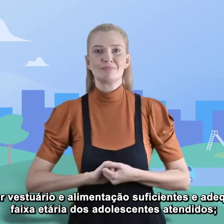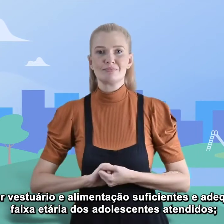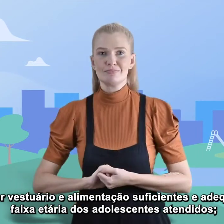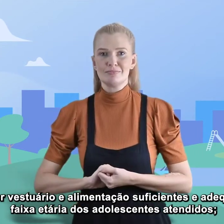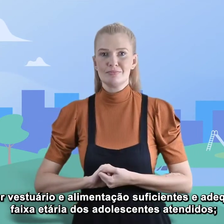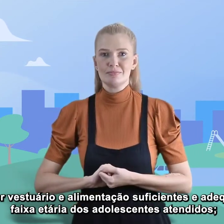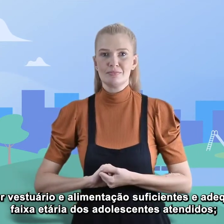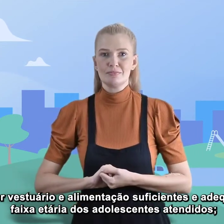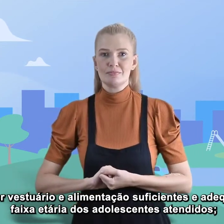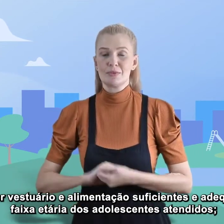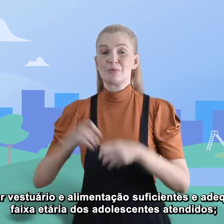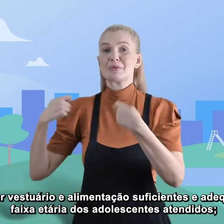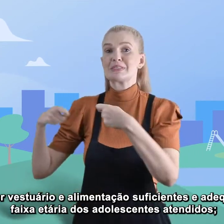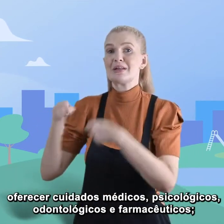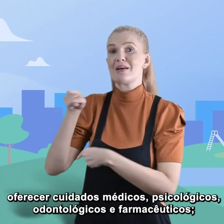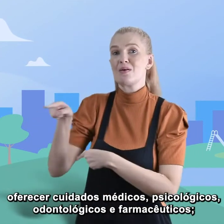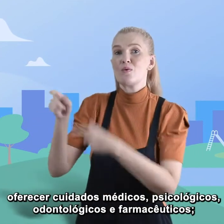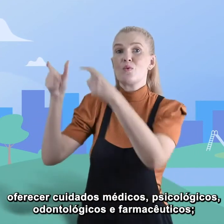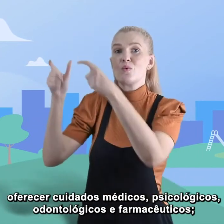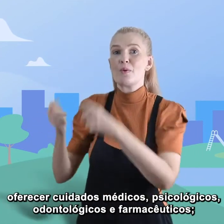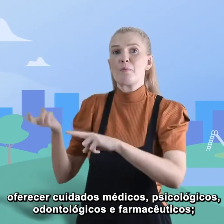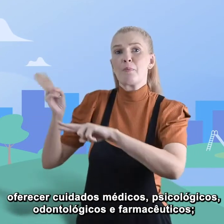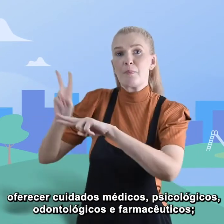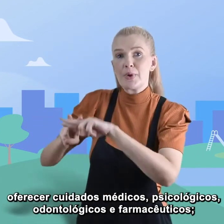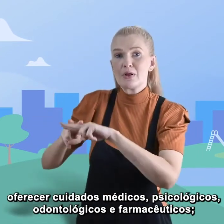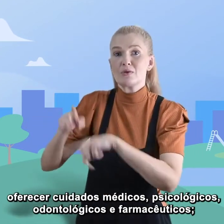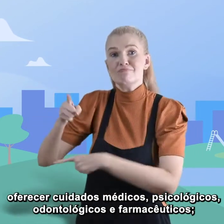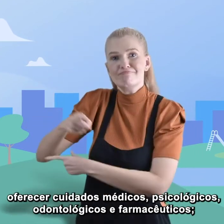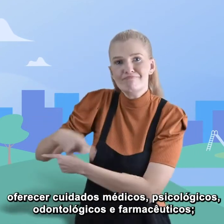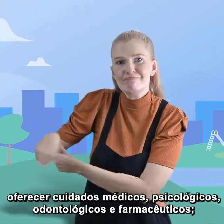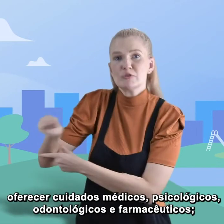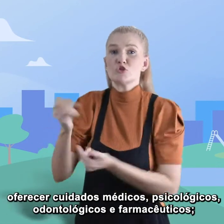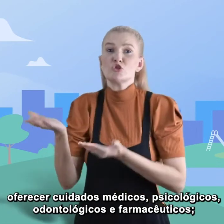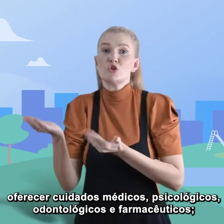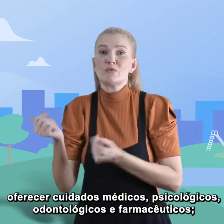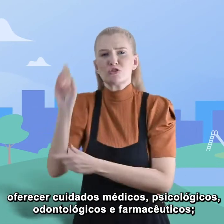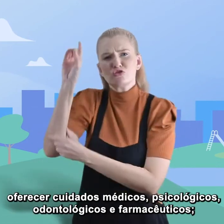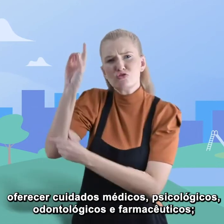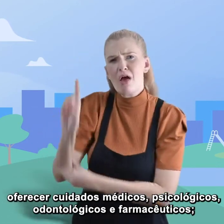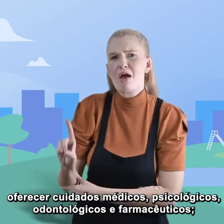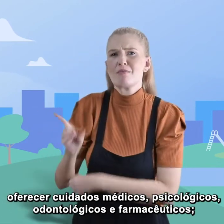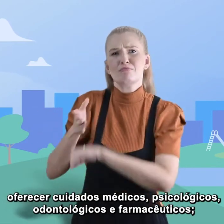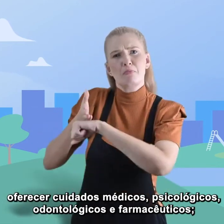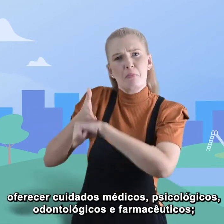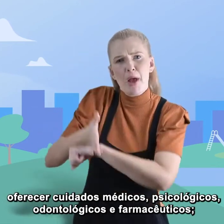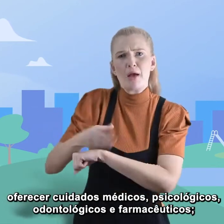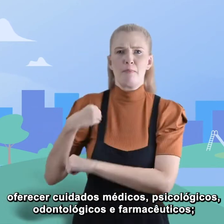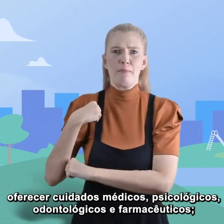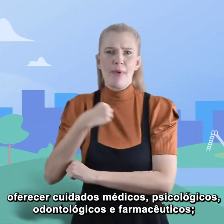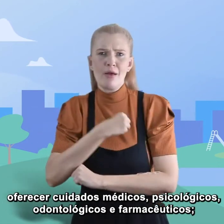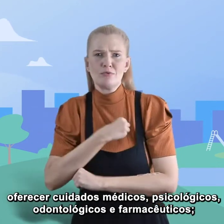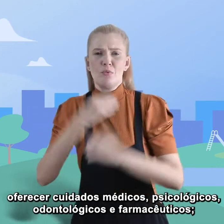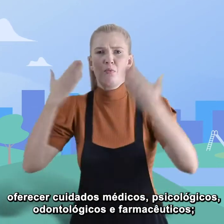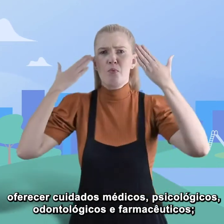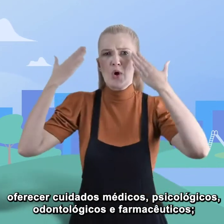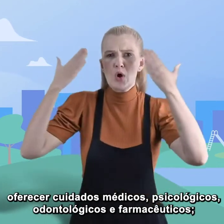atendidos. Oferecer cuidados médicos, psicológicos, odontológicos e farmacêuticos.